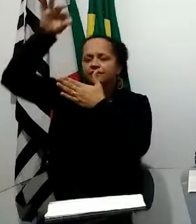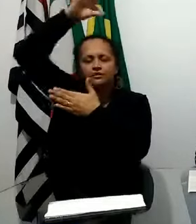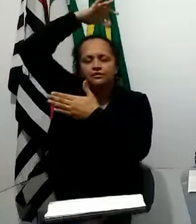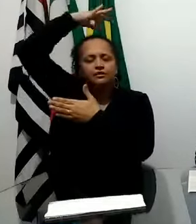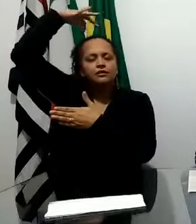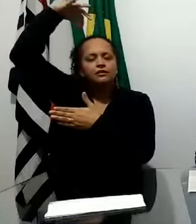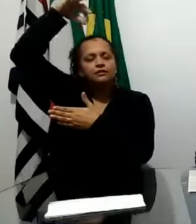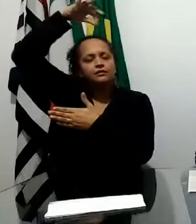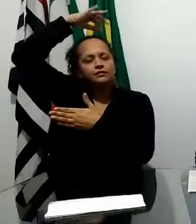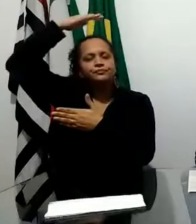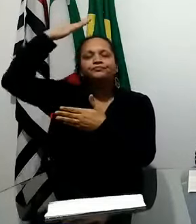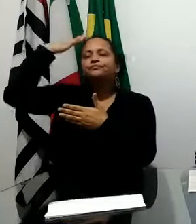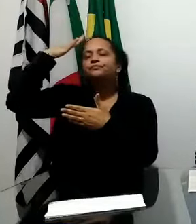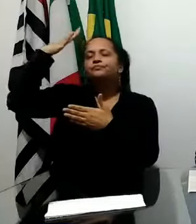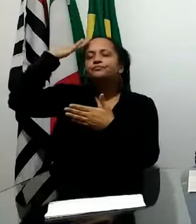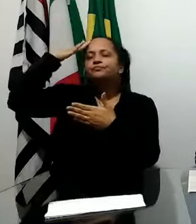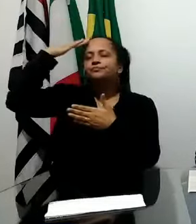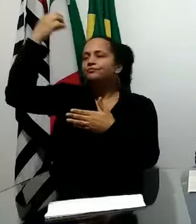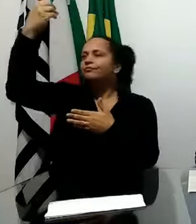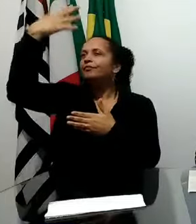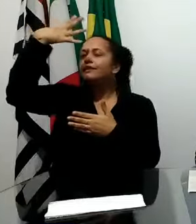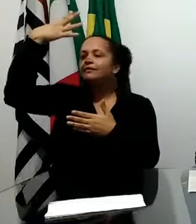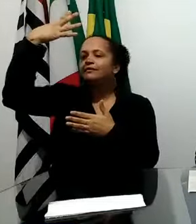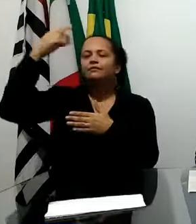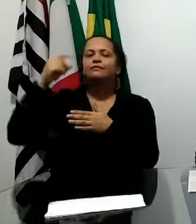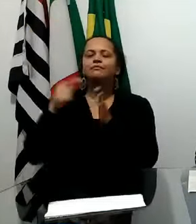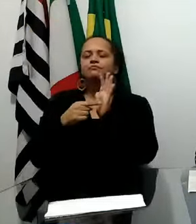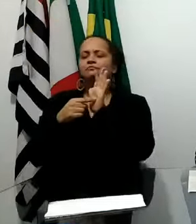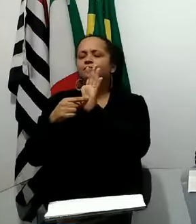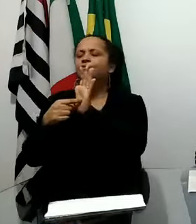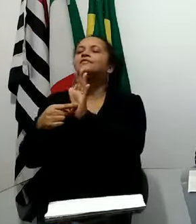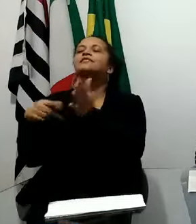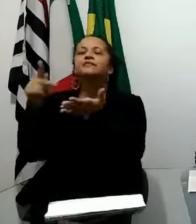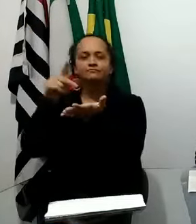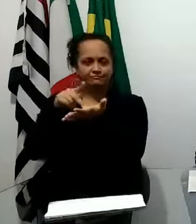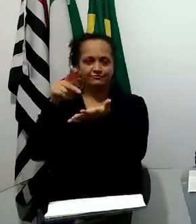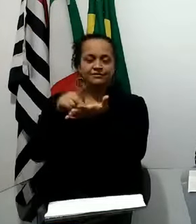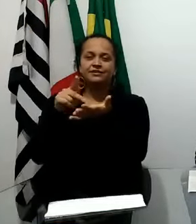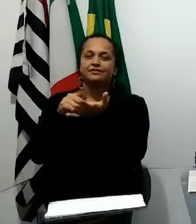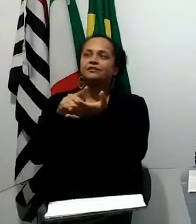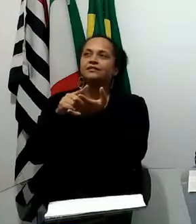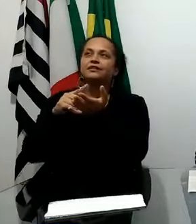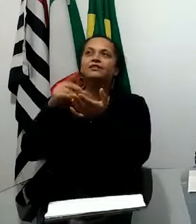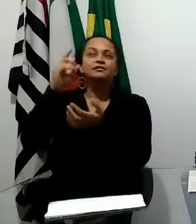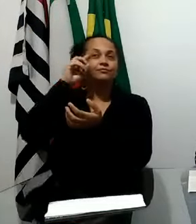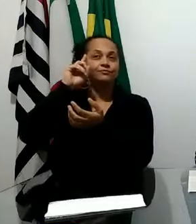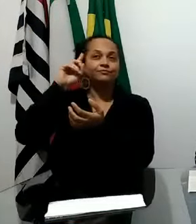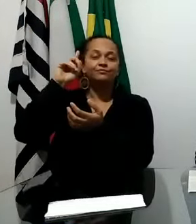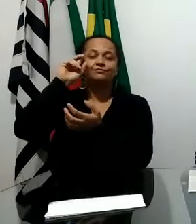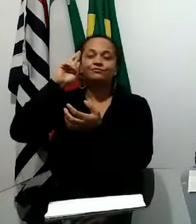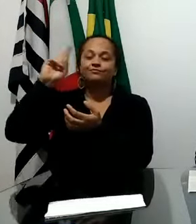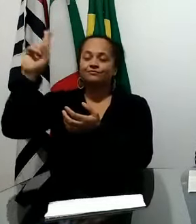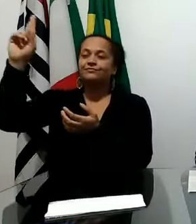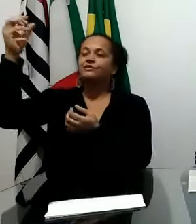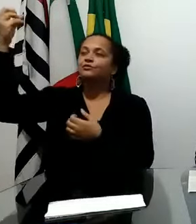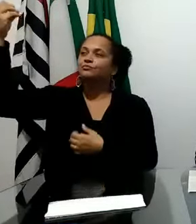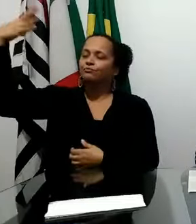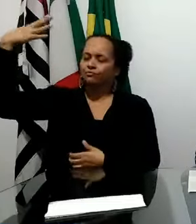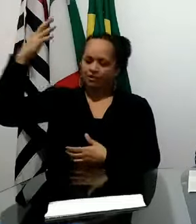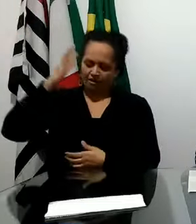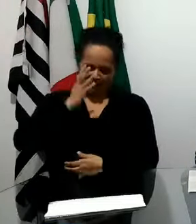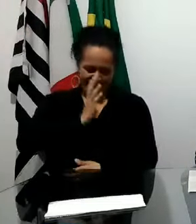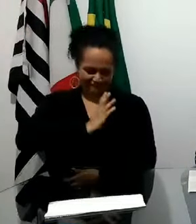sabedoria e de revelação, no pleno conhecimento da verdade, que o Senhor ilumine os olhos espirituais de cada um de nós e que